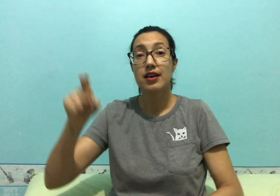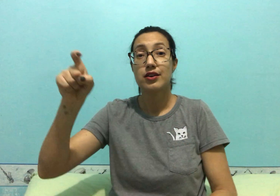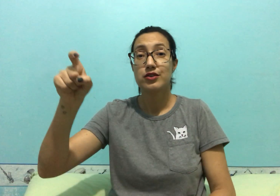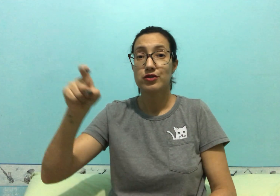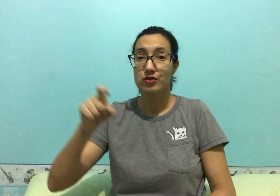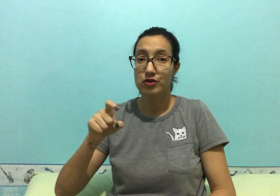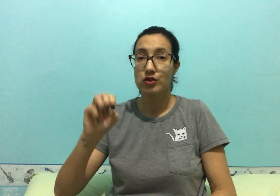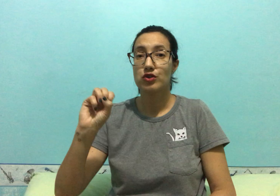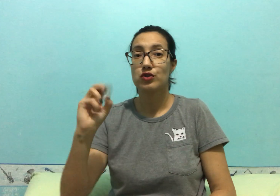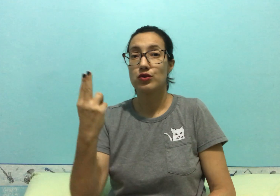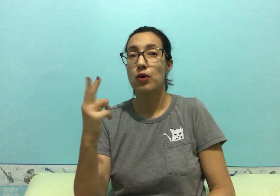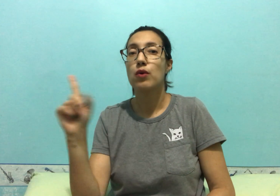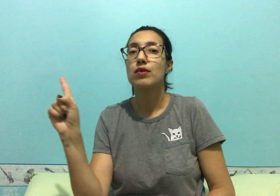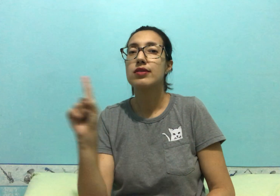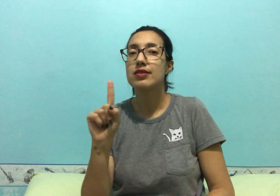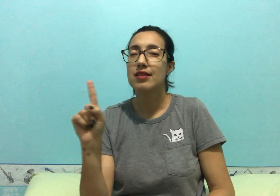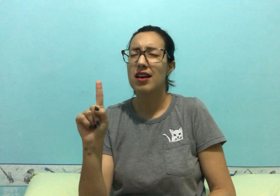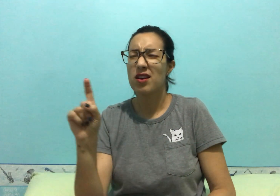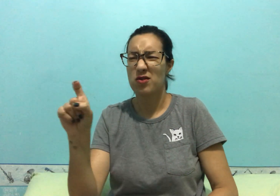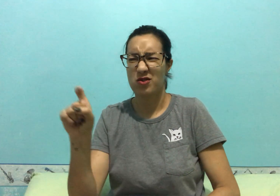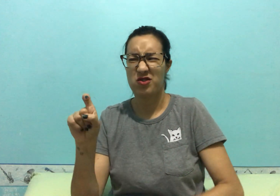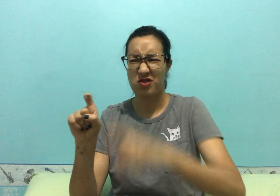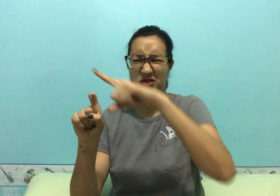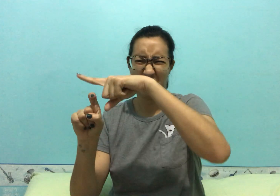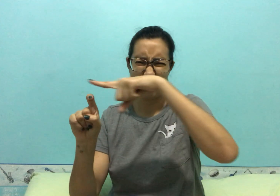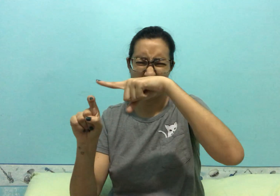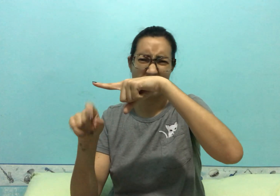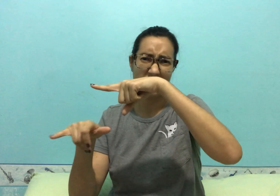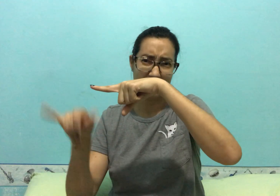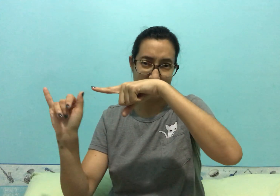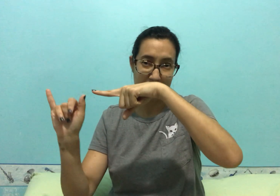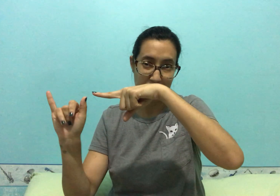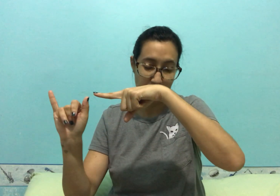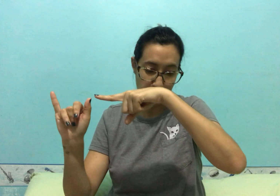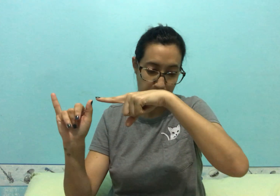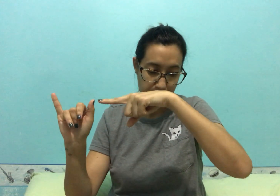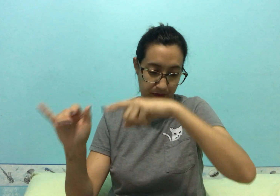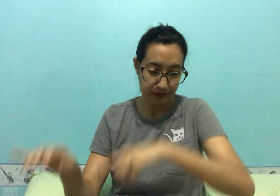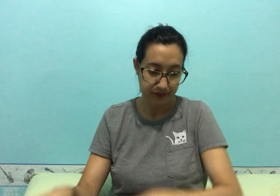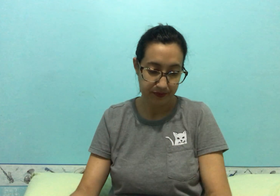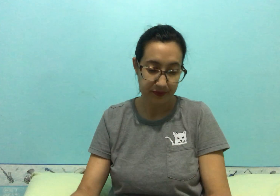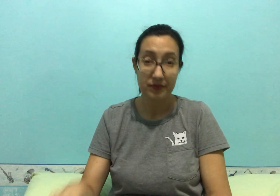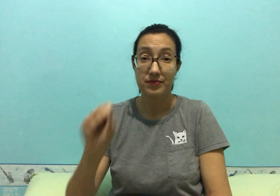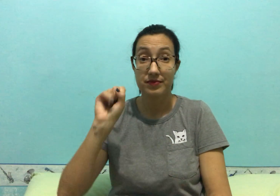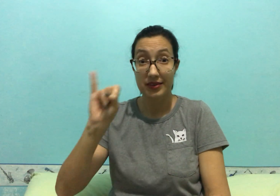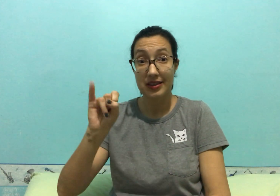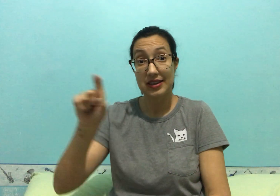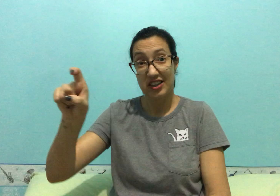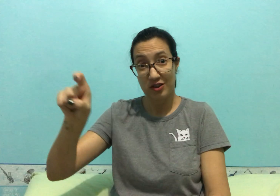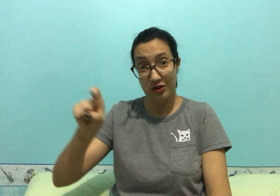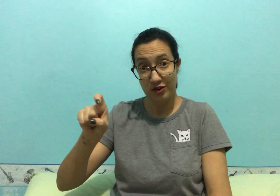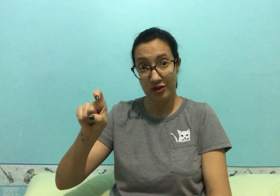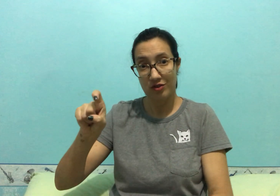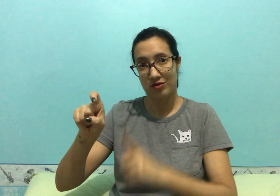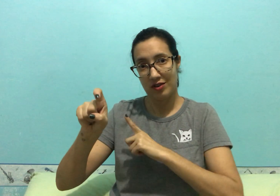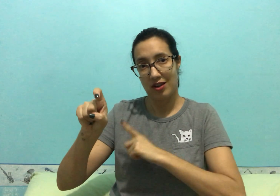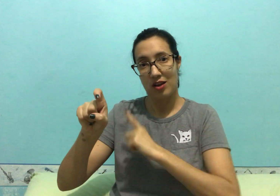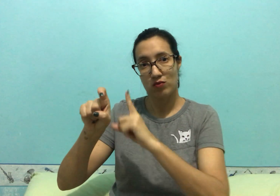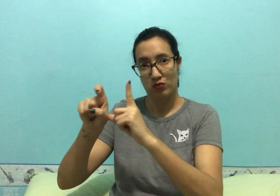xy. O que é que vai acontecer? Veja, se o x for 1, então aqui vai ser 0, sai